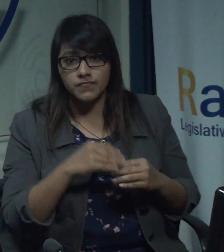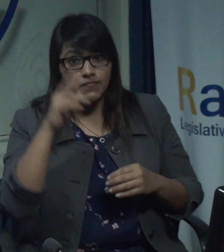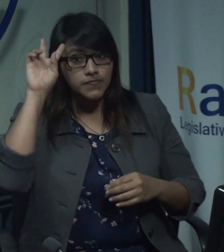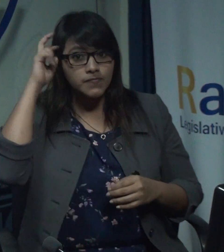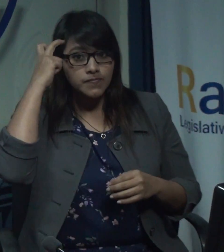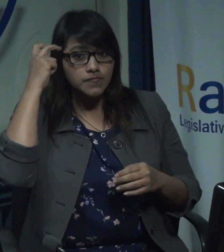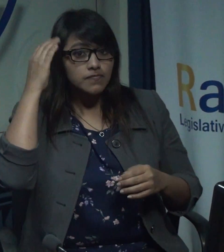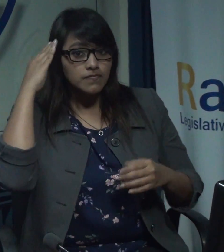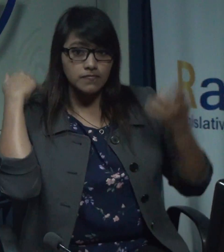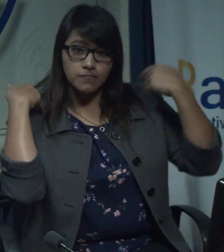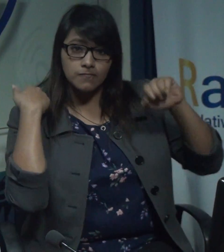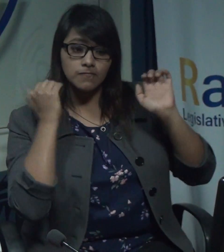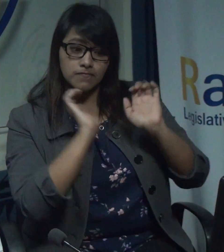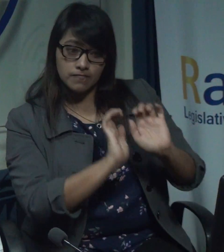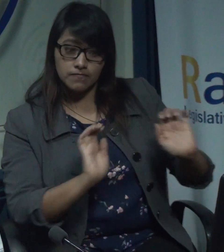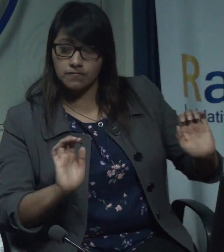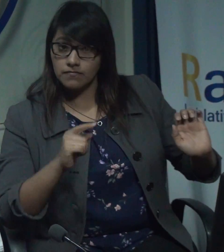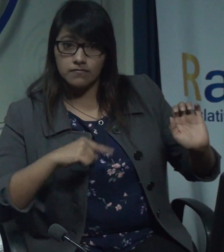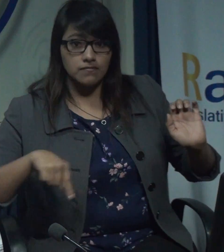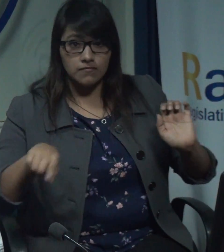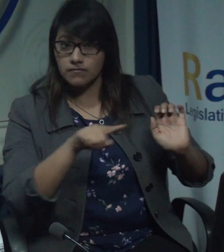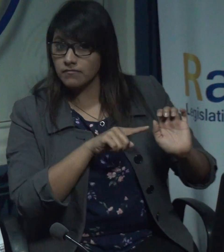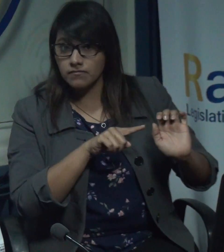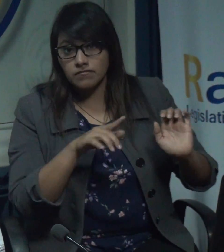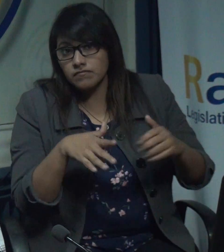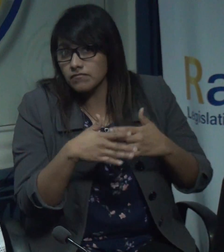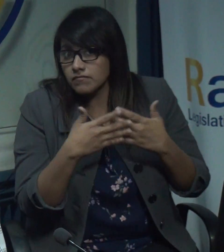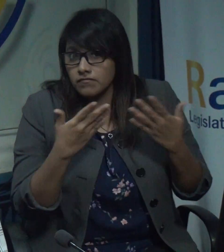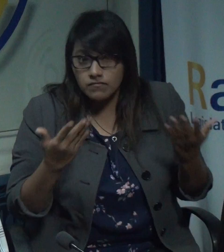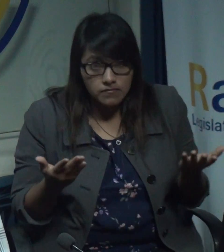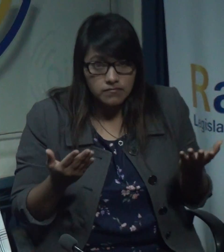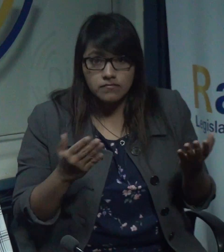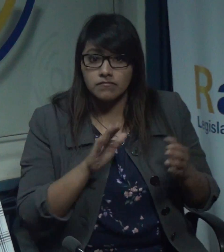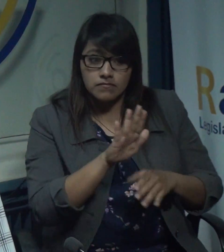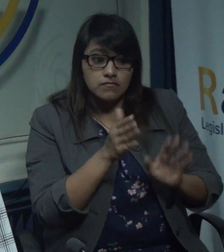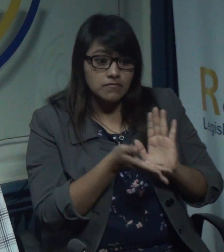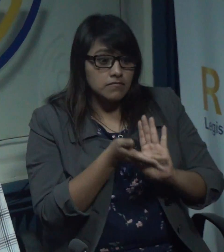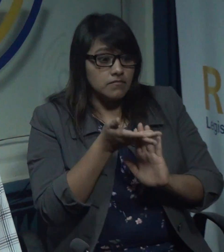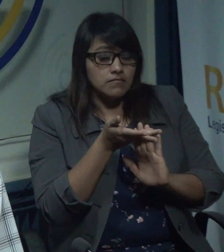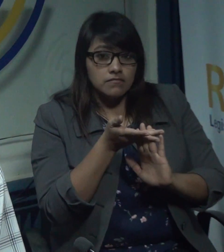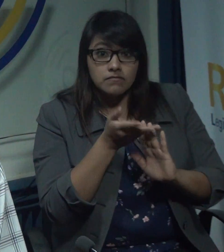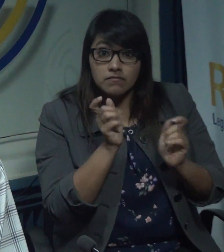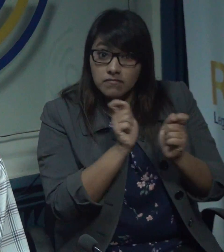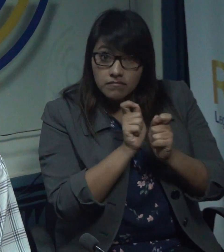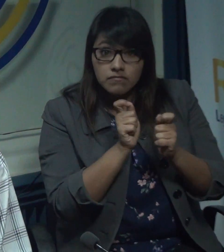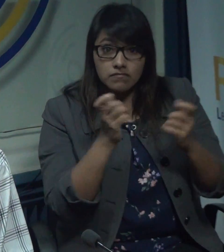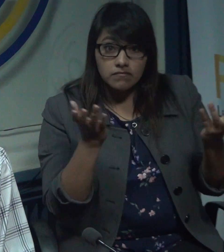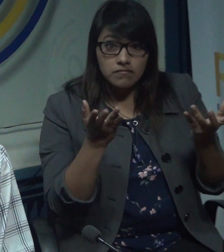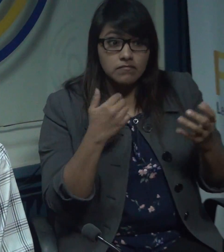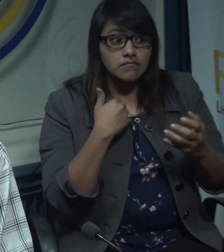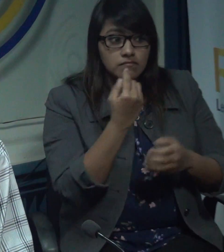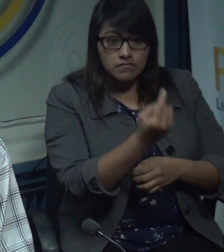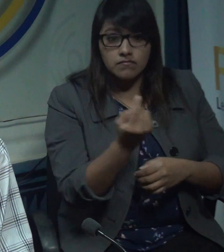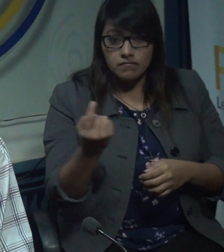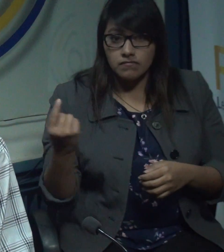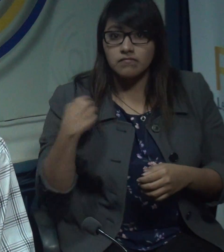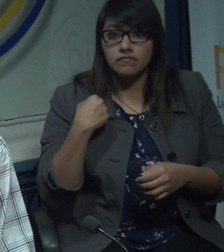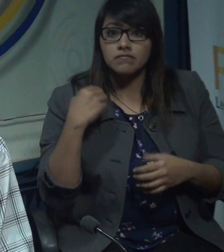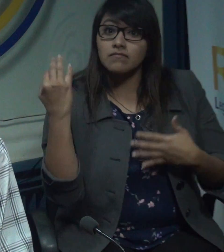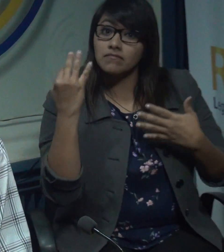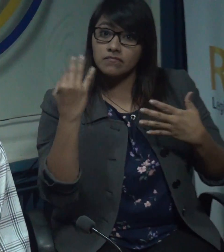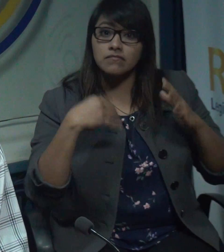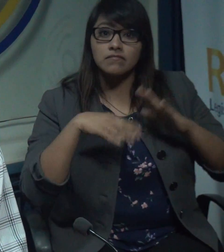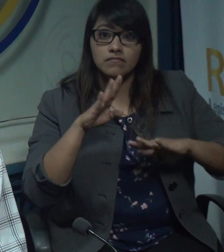niño o esa niña no tenga las condiciones para poderse desarrollar, que es lo que todo ser humano pues necesita. También